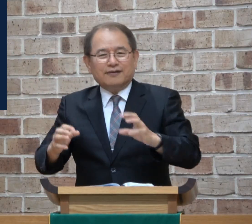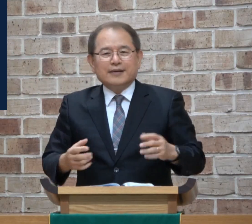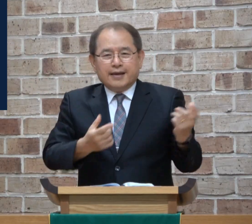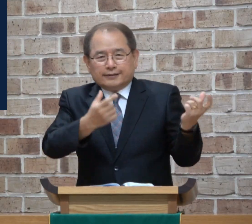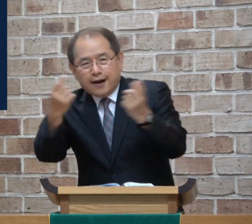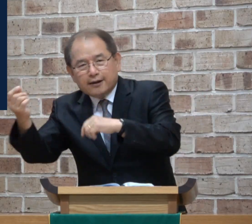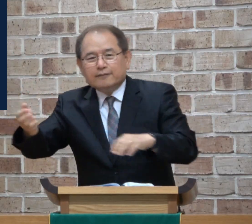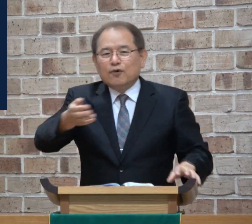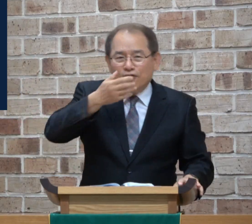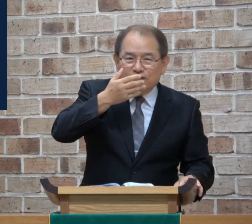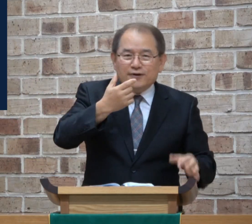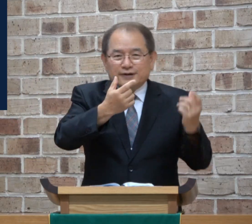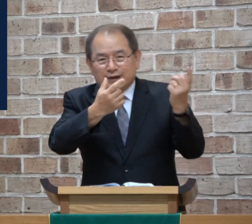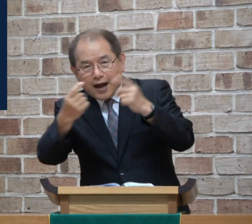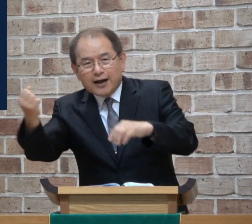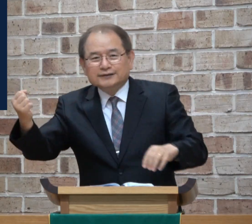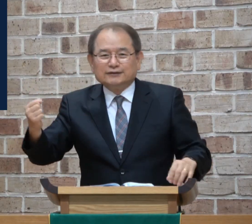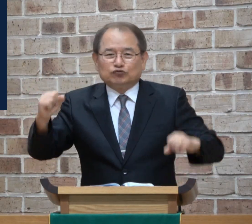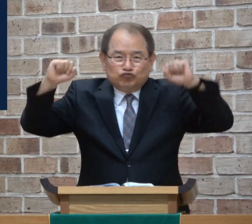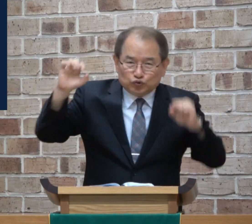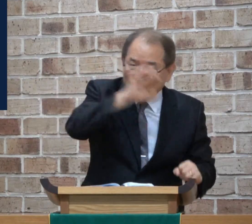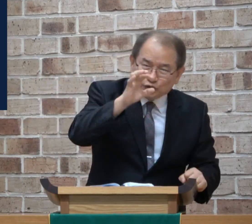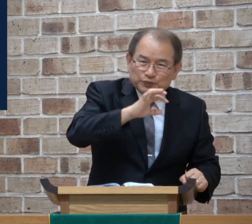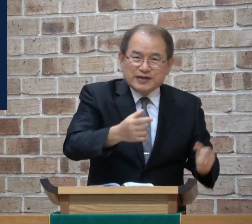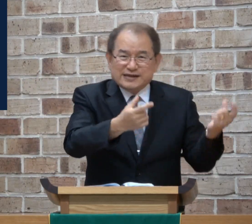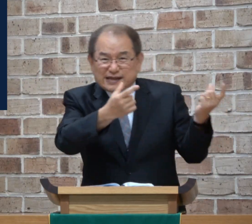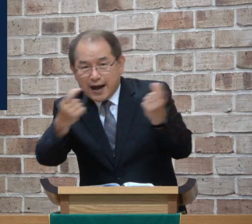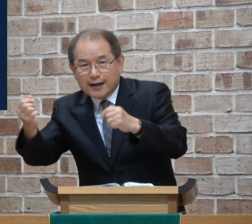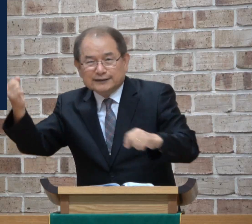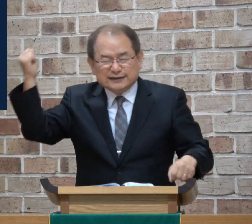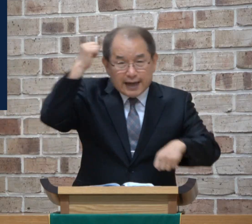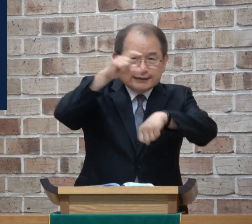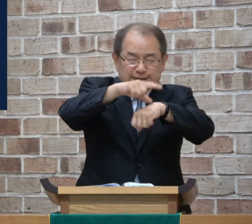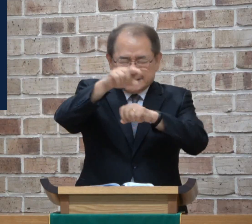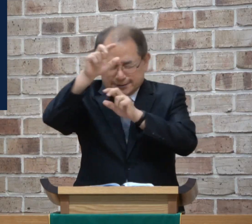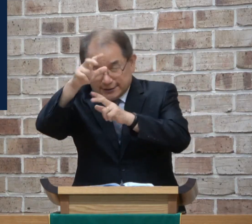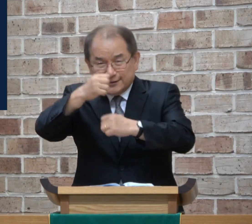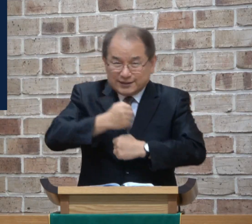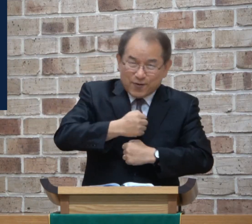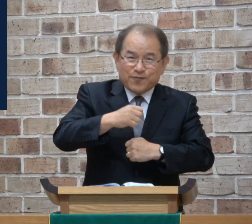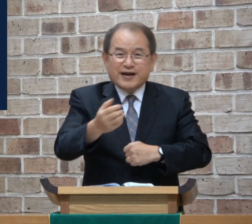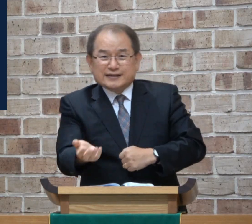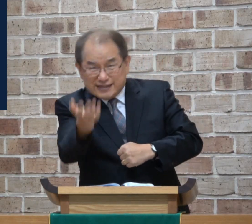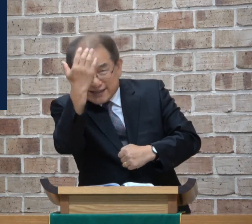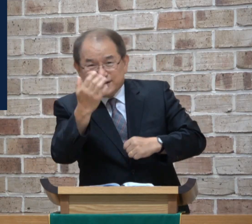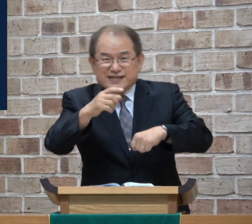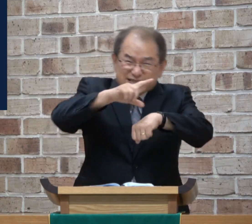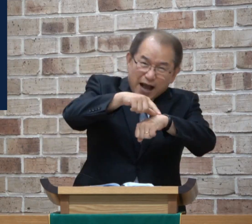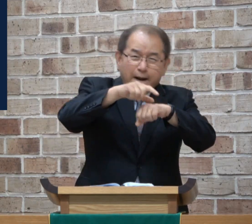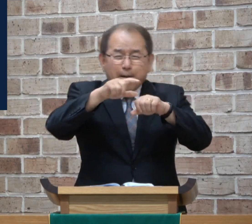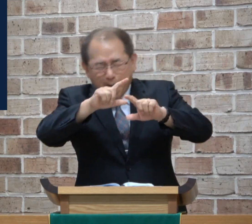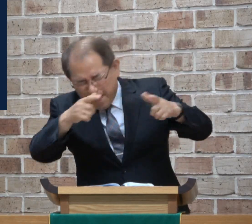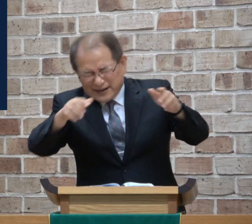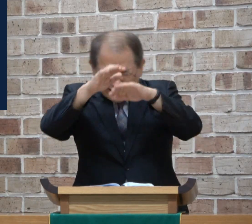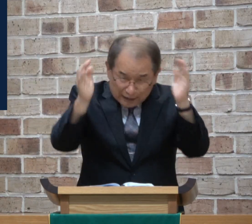것입니다. 그리고 다 같이 먹고 다 같이 운동하고 훈련하고 모든 것을 규칙적인 생활과 훈련